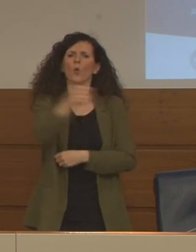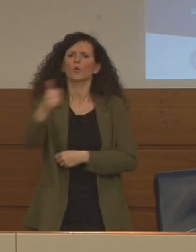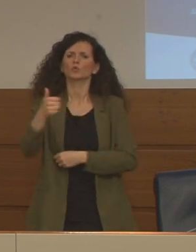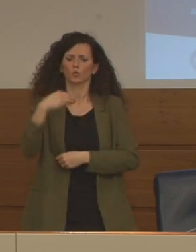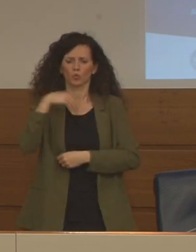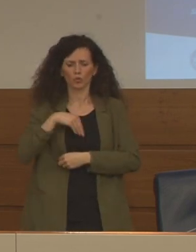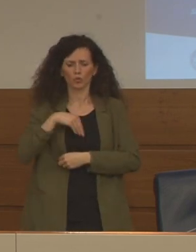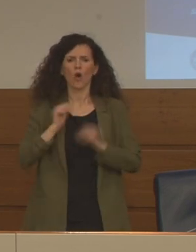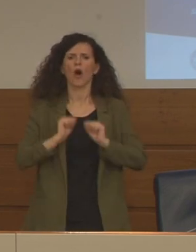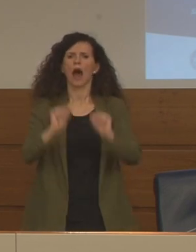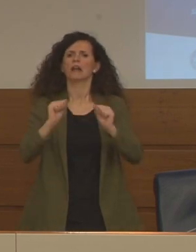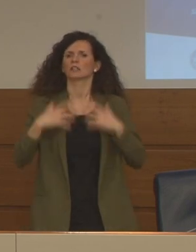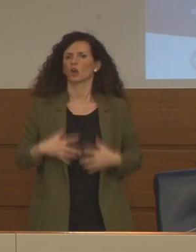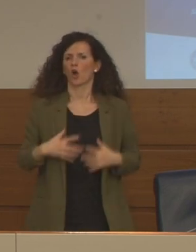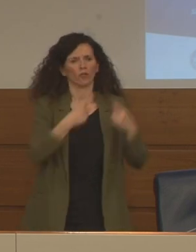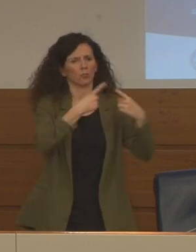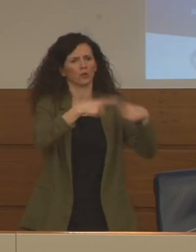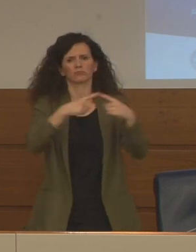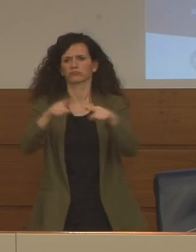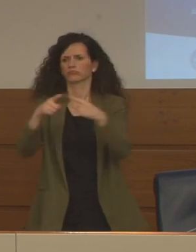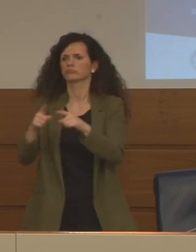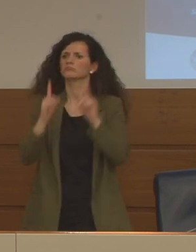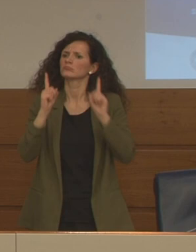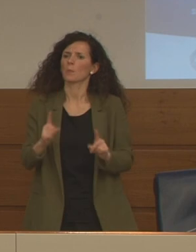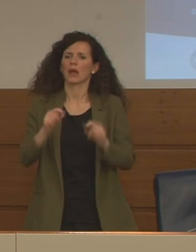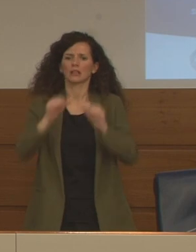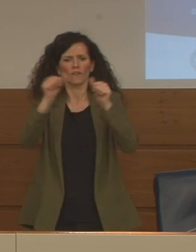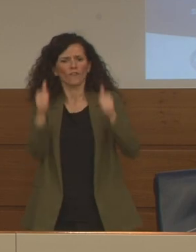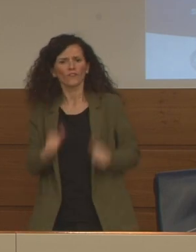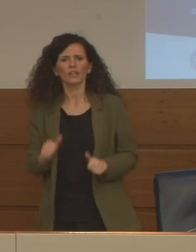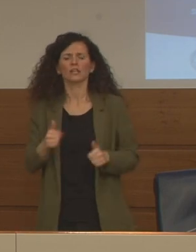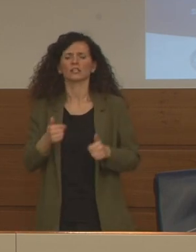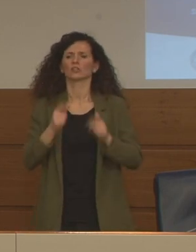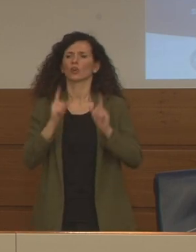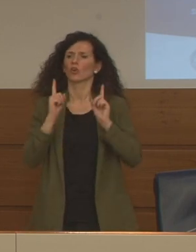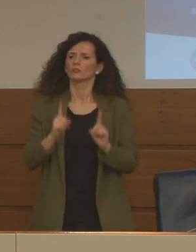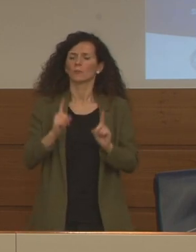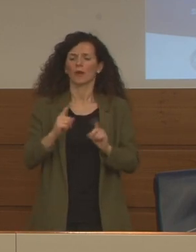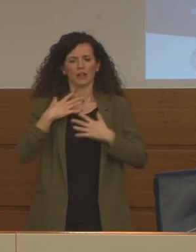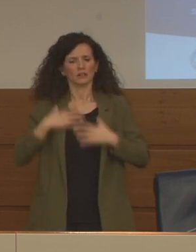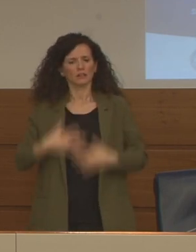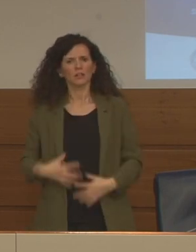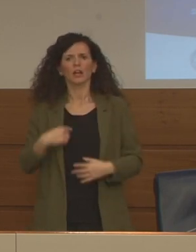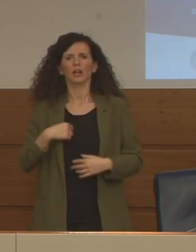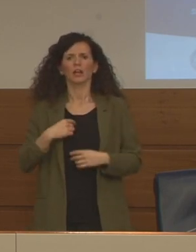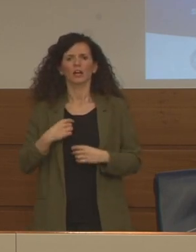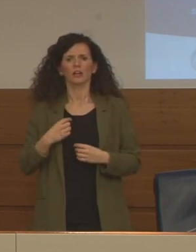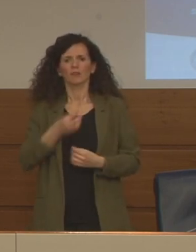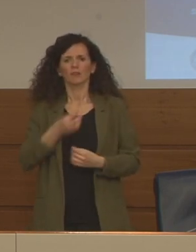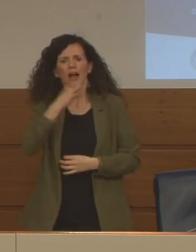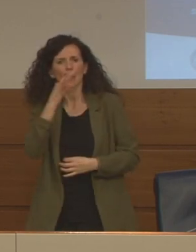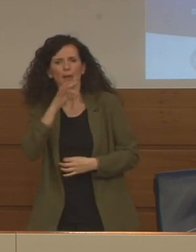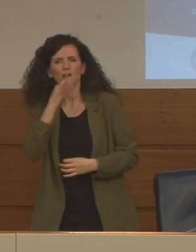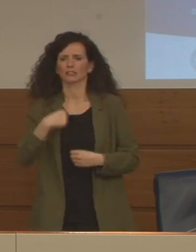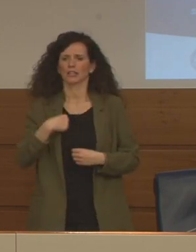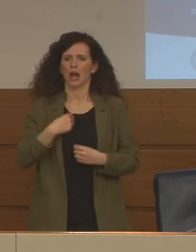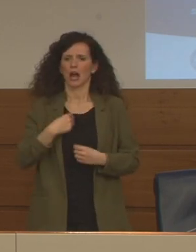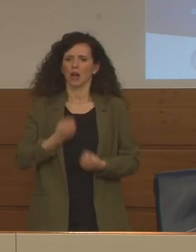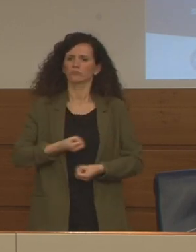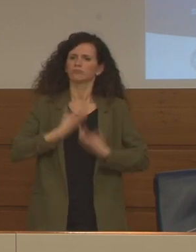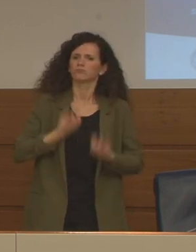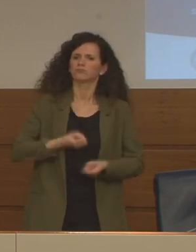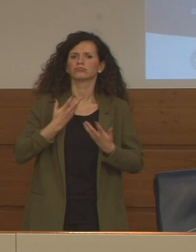in funzione del proprio fisico anche dispone in funzione della nostra capacità della capacità del nostro sistema immunitario di produrre anticorpi